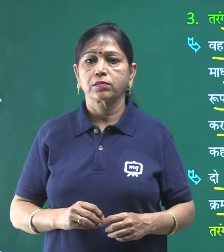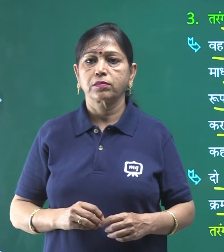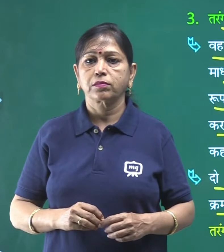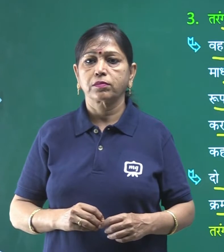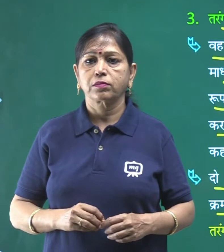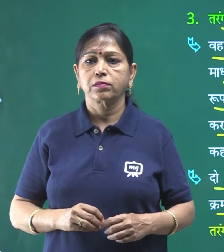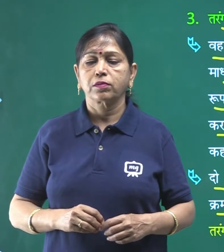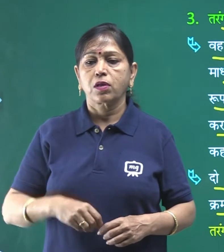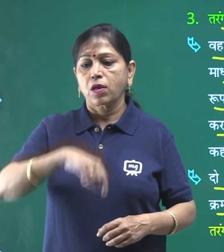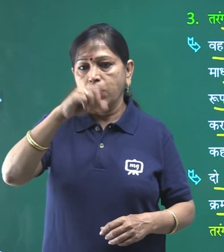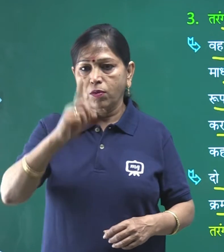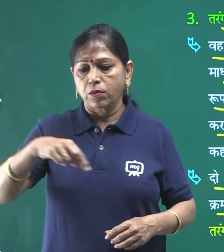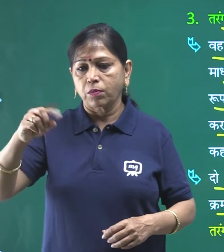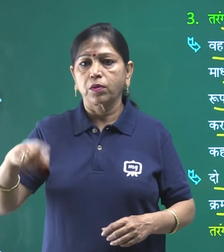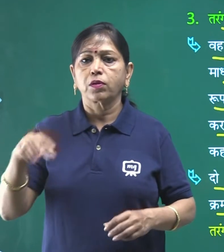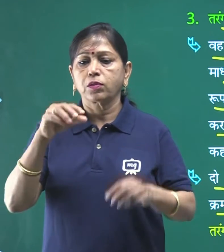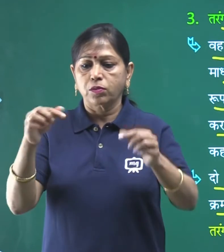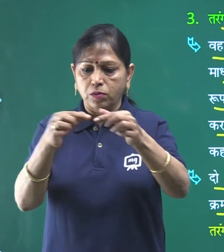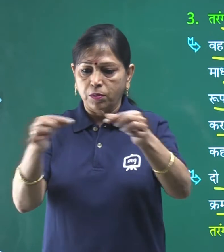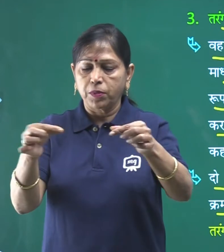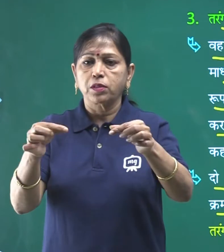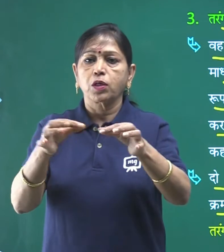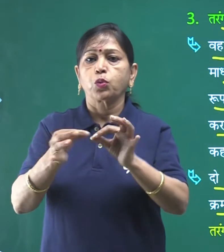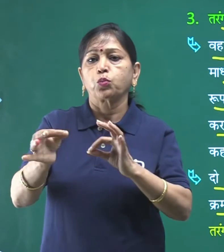विदलनों के बीच की दूरी